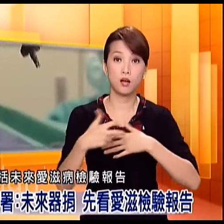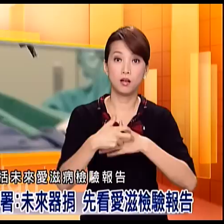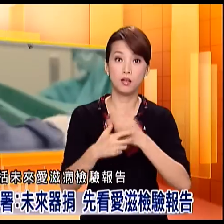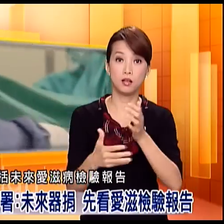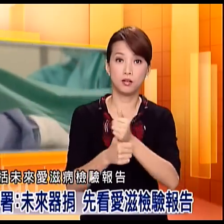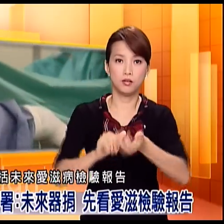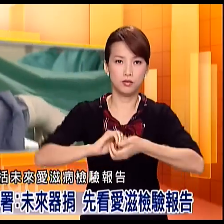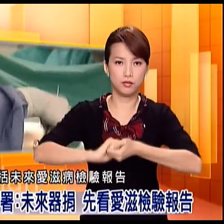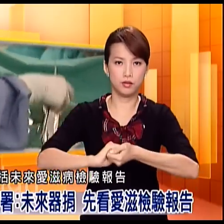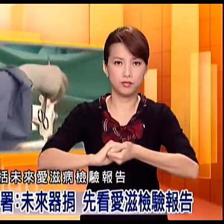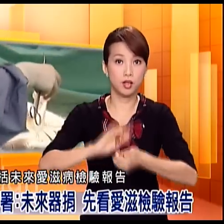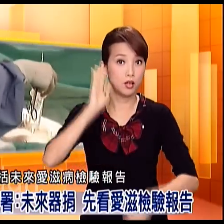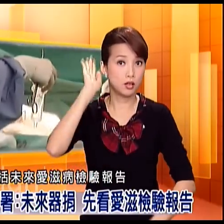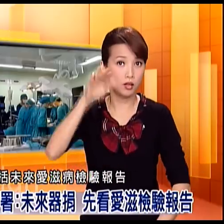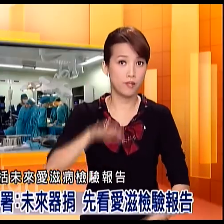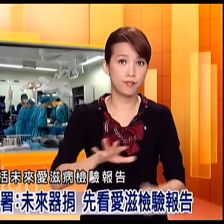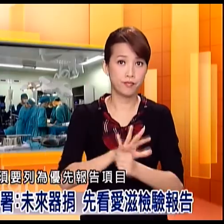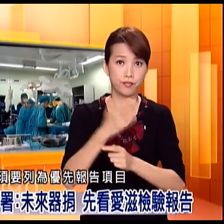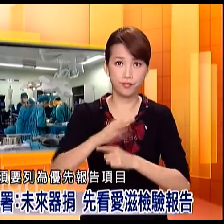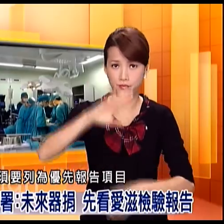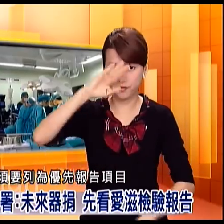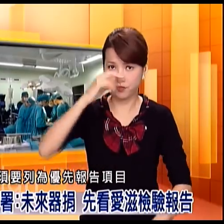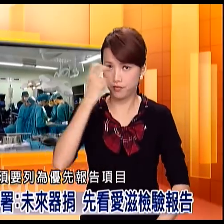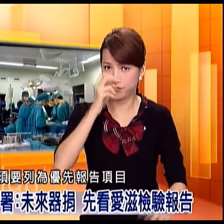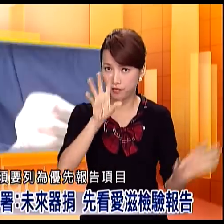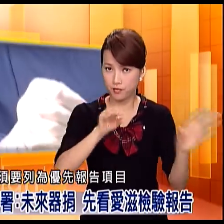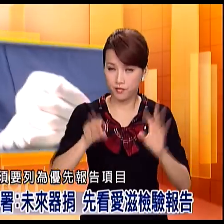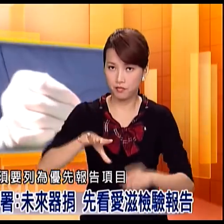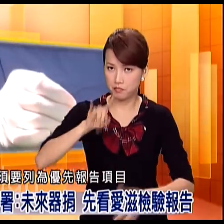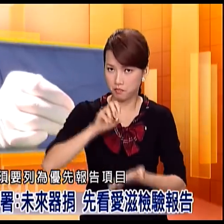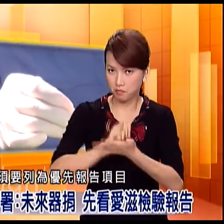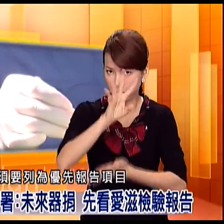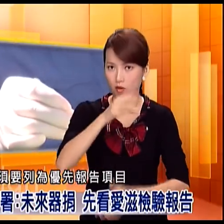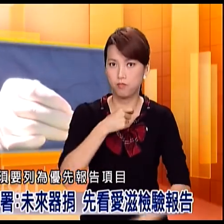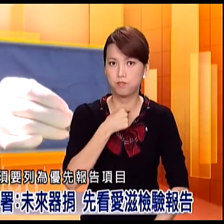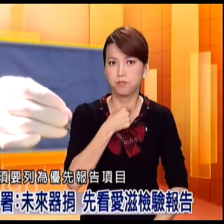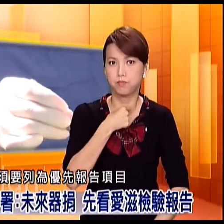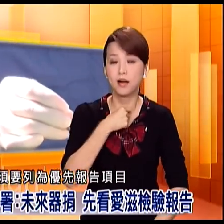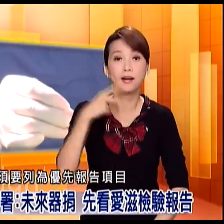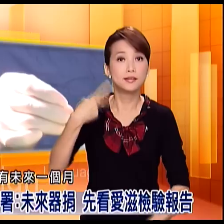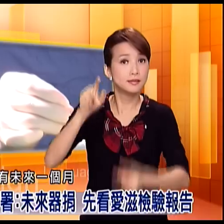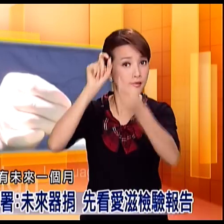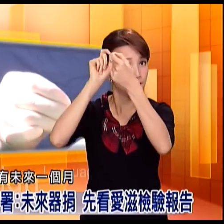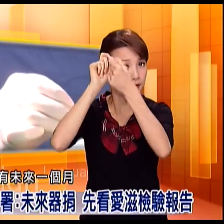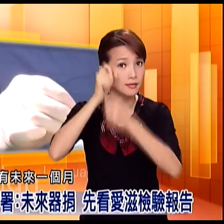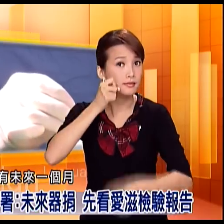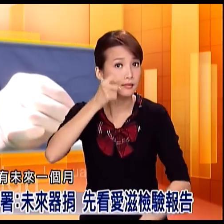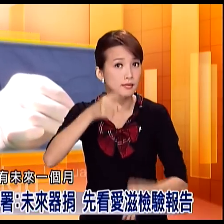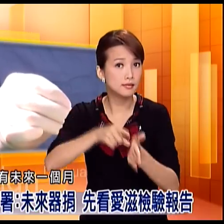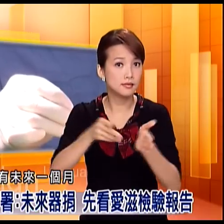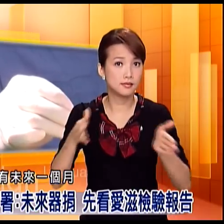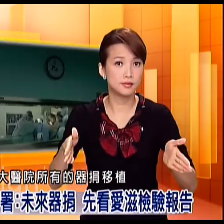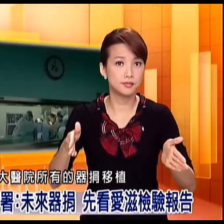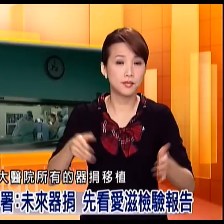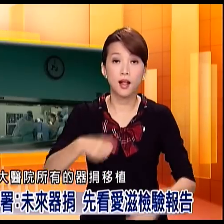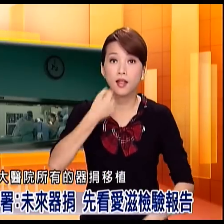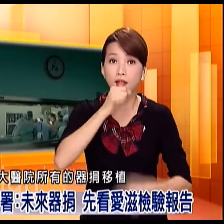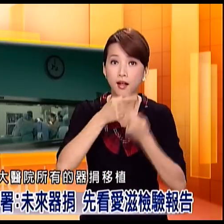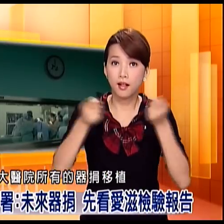后艾滋病检验报告必须要列为优先报告项目，还有未来一个月台大医院所有